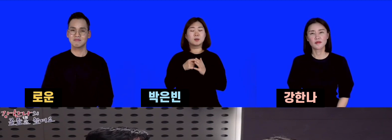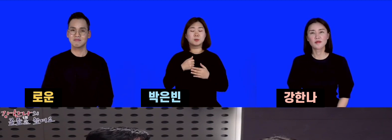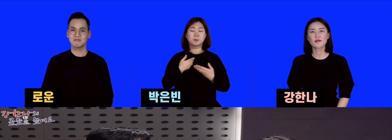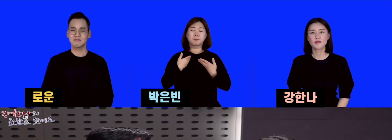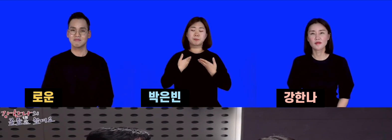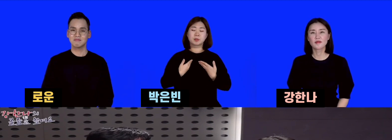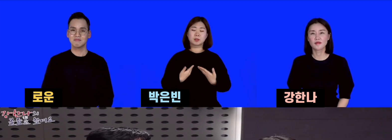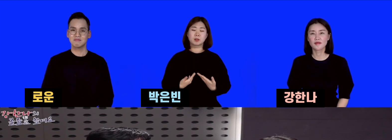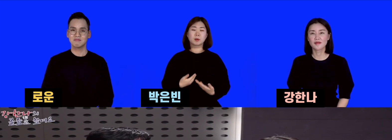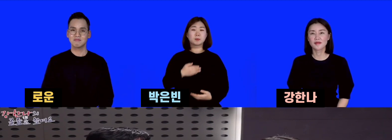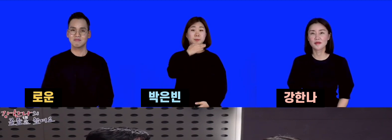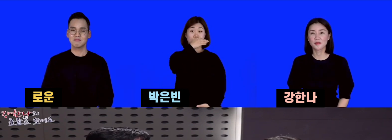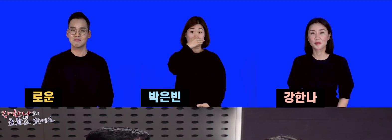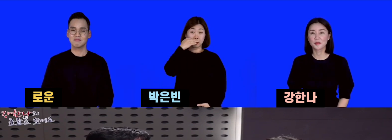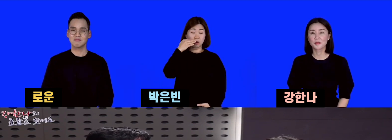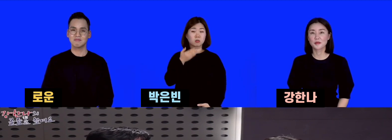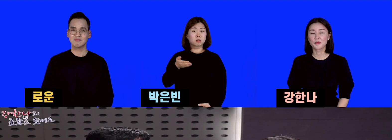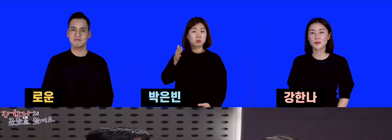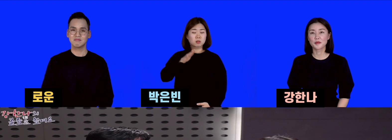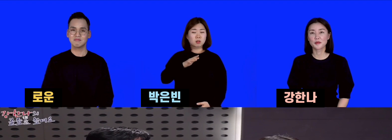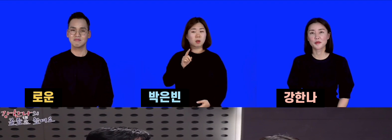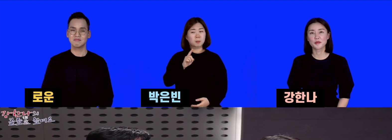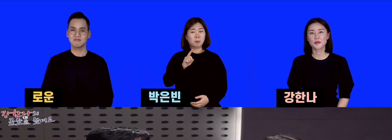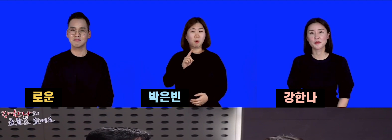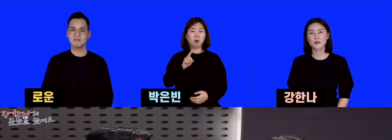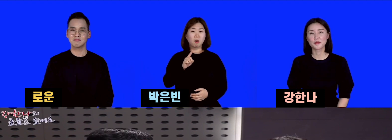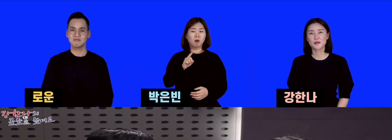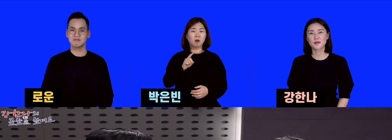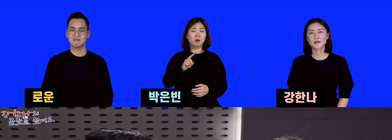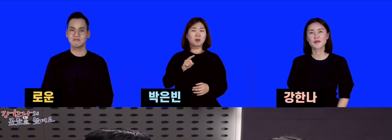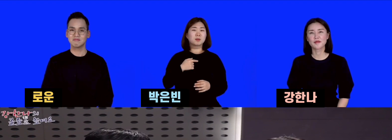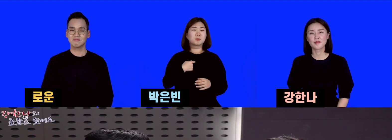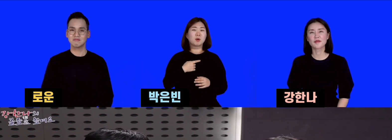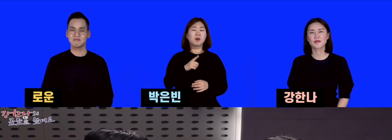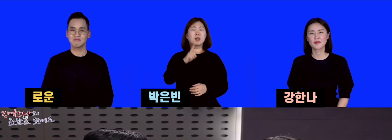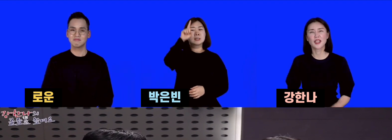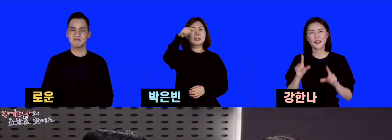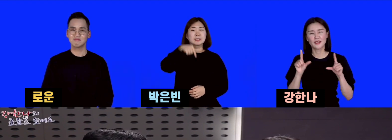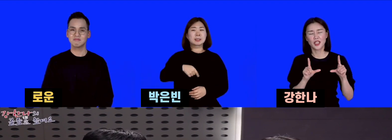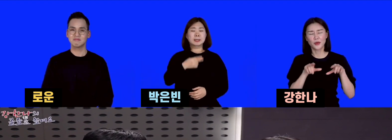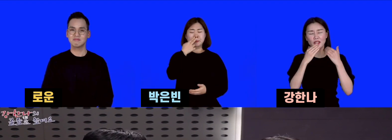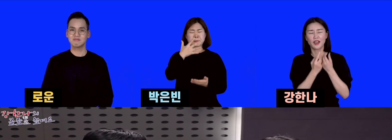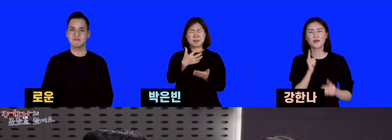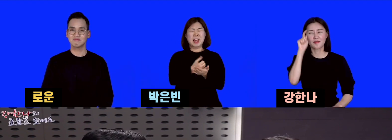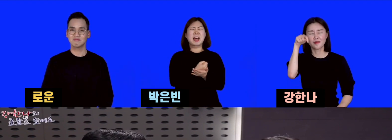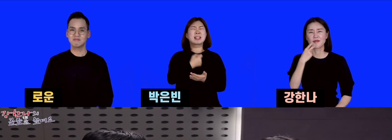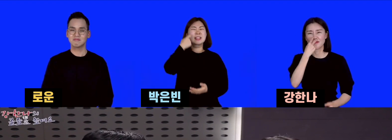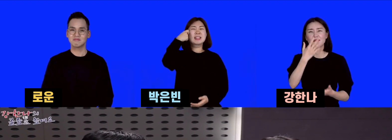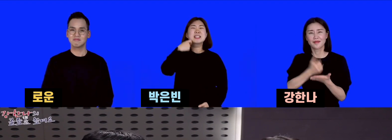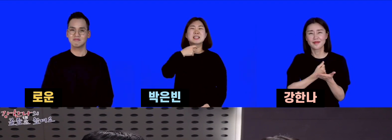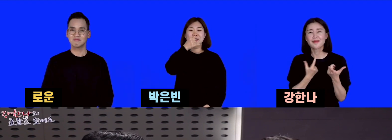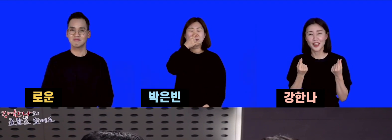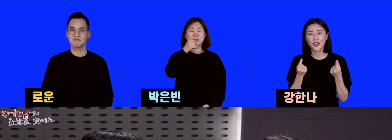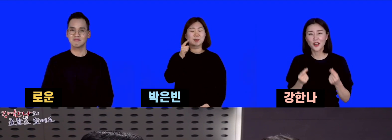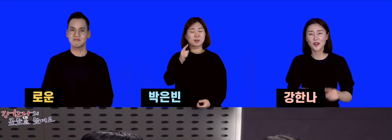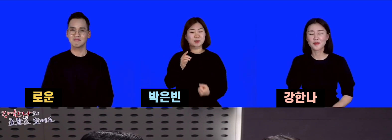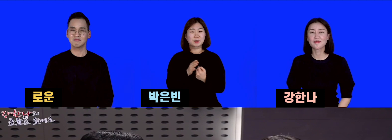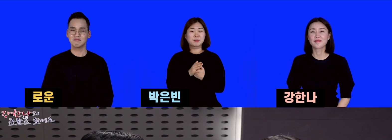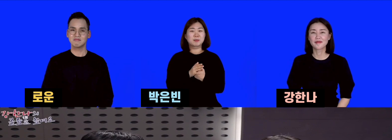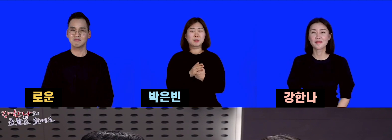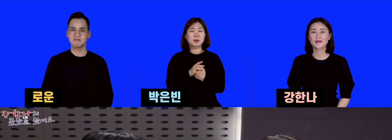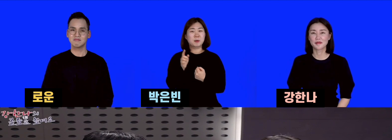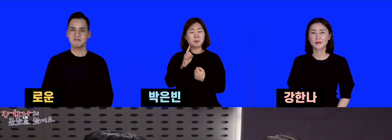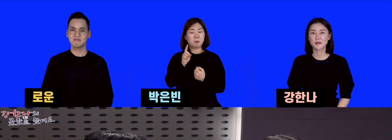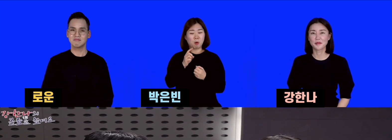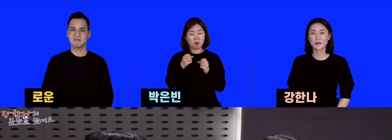근데 자체가 보면 가끔 약간 초월한 말투를 쓸 때가 있어요 삶에 많은 걸 초월한 느낌 그래서 뭔 얘기하다가